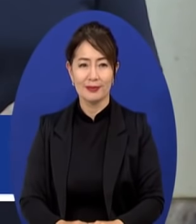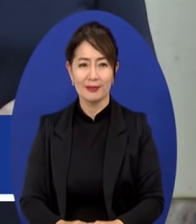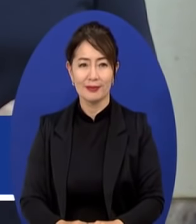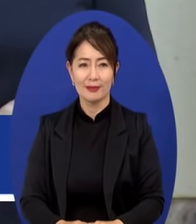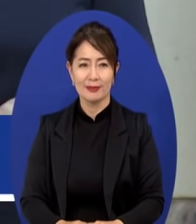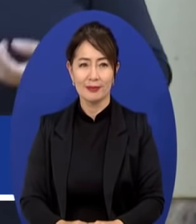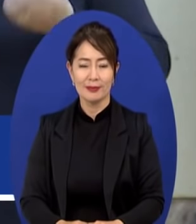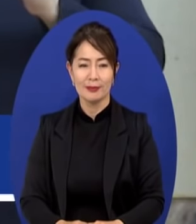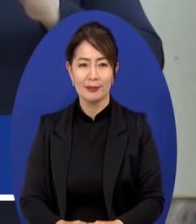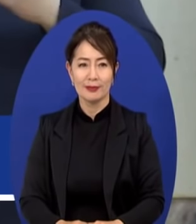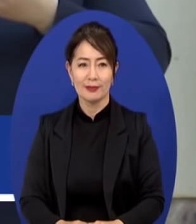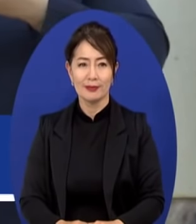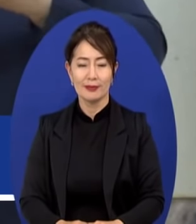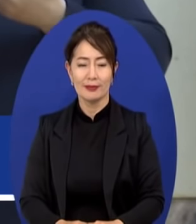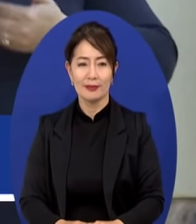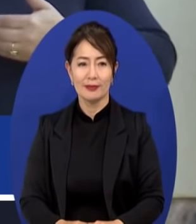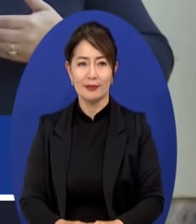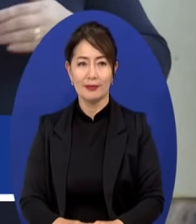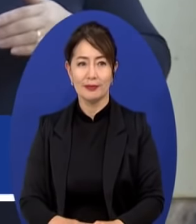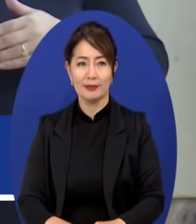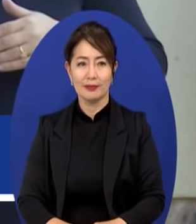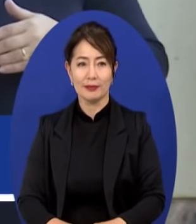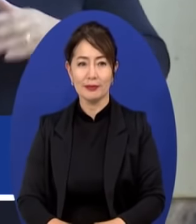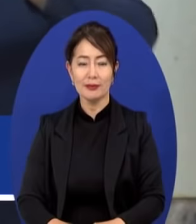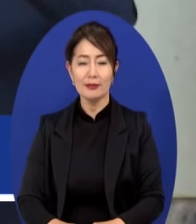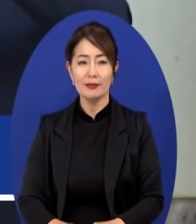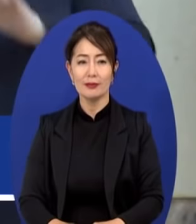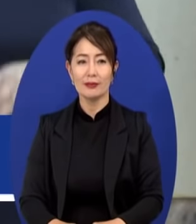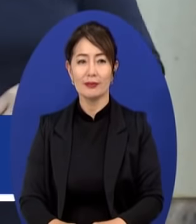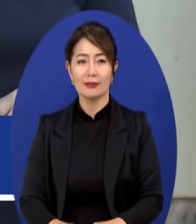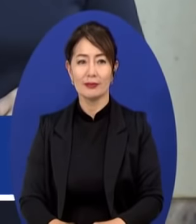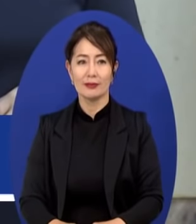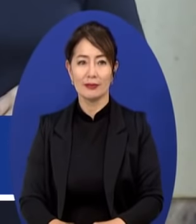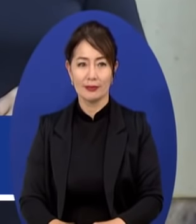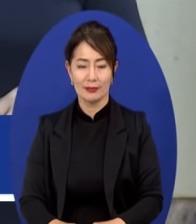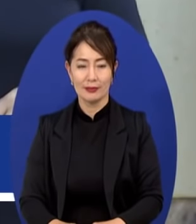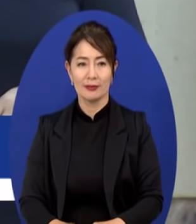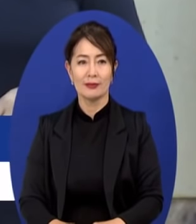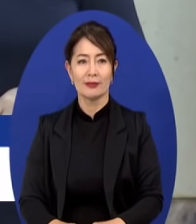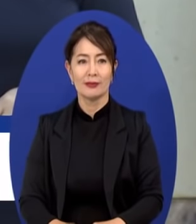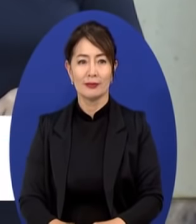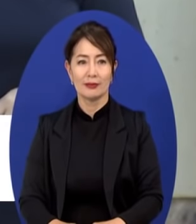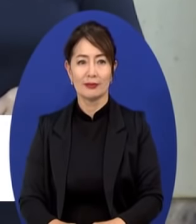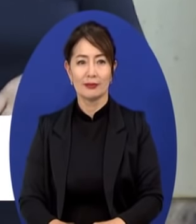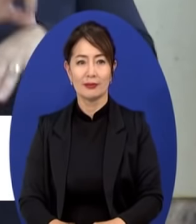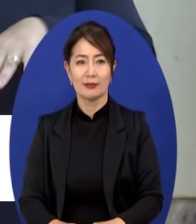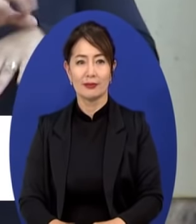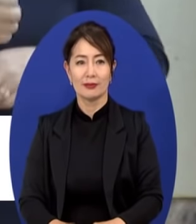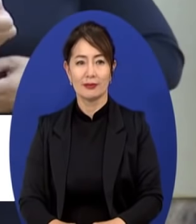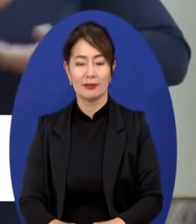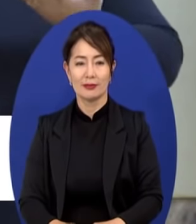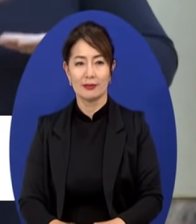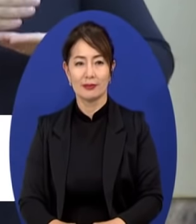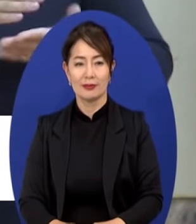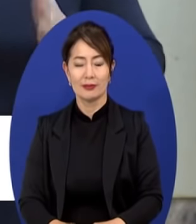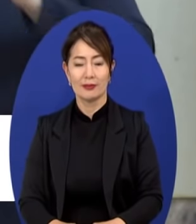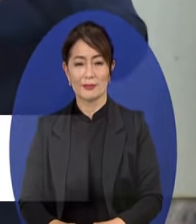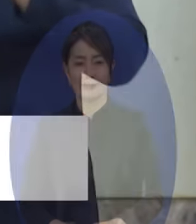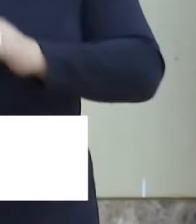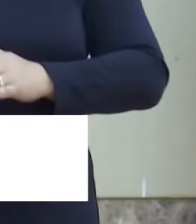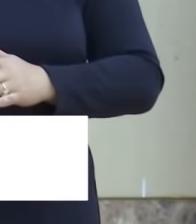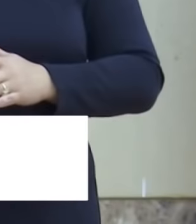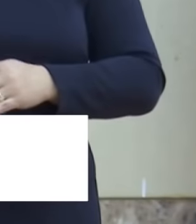болж тэнд оролцсон 50-60 хүний дунд хоолны хордлох талбар бүртгэгдлээ. За шүүн одоо манай халдвартын